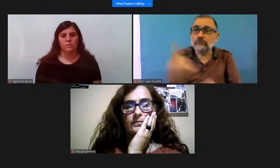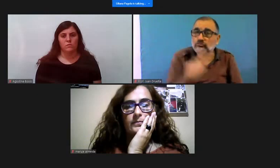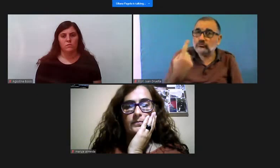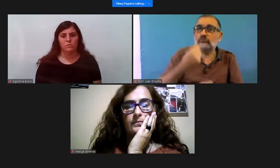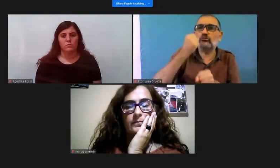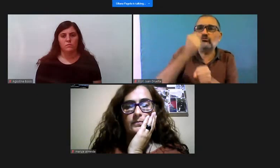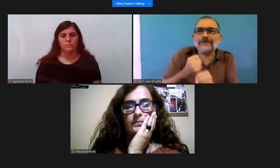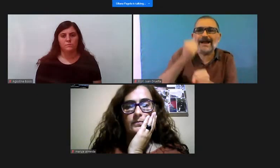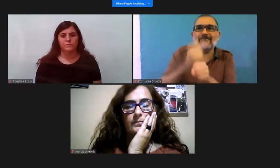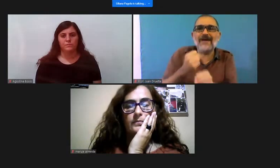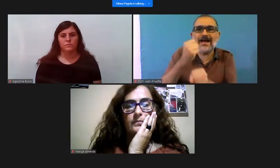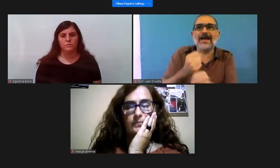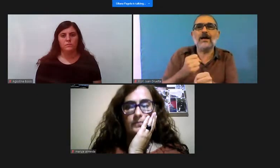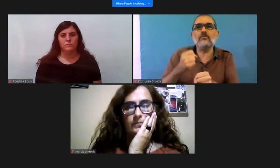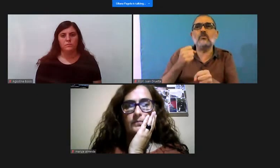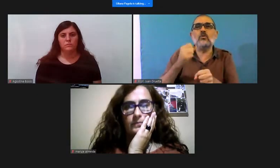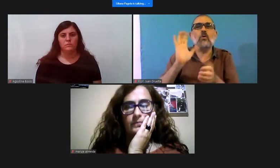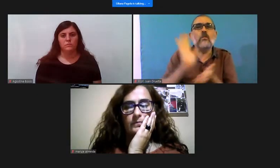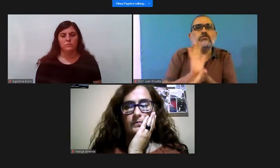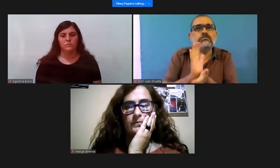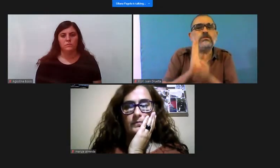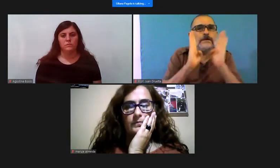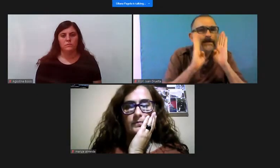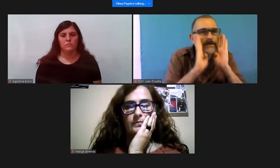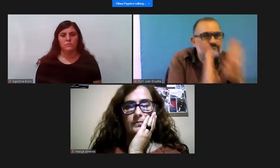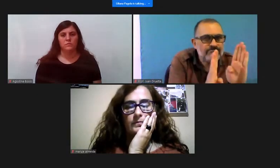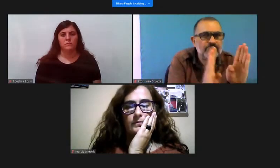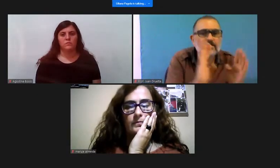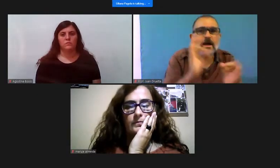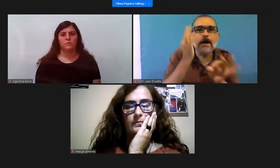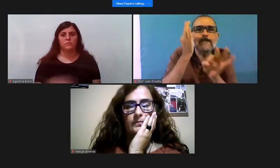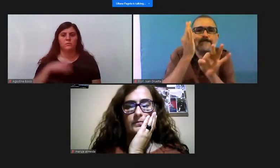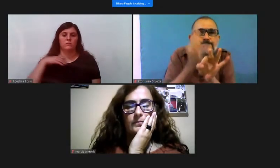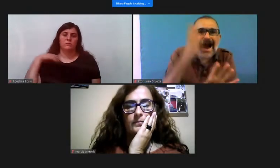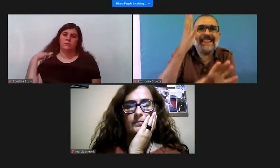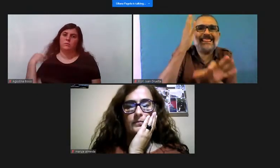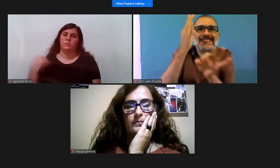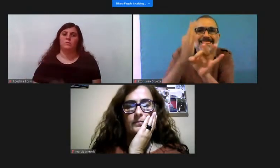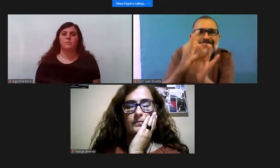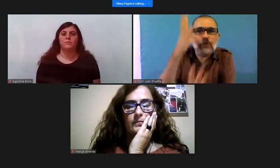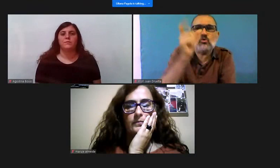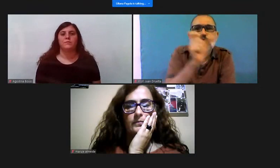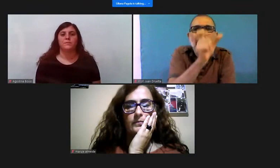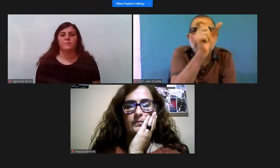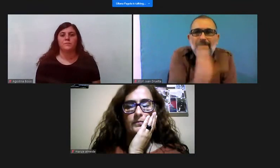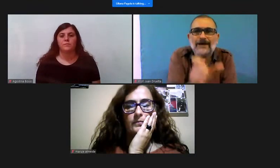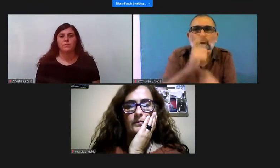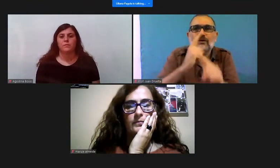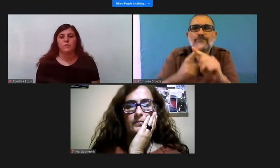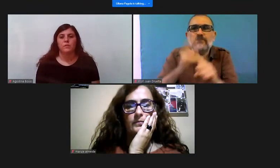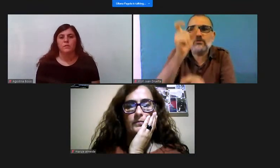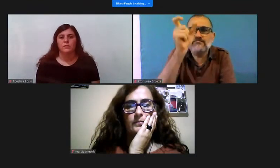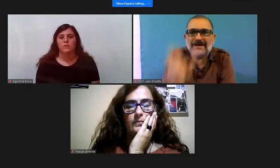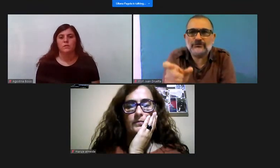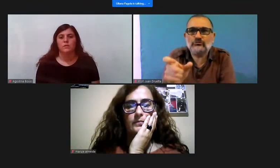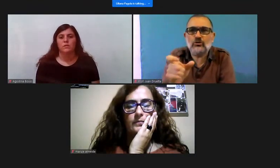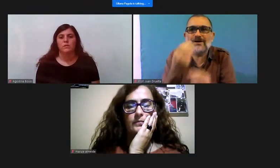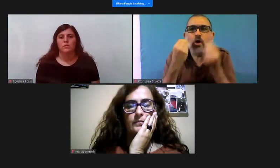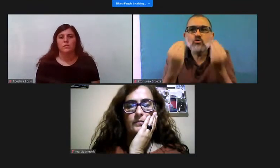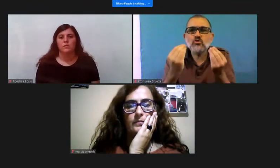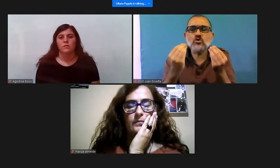lazo, un vínculo fuerte entre las 3 universidades, nosotros venimos trabajando enfocados, digamos, en